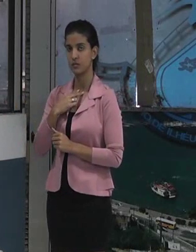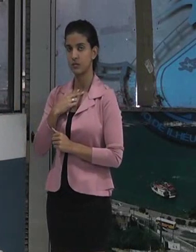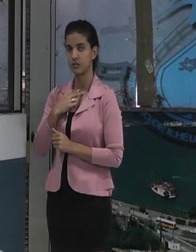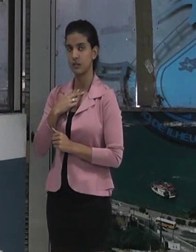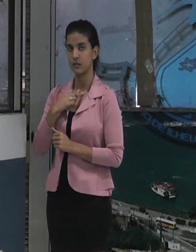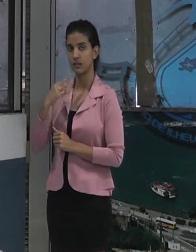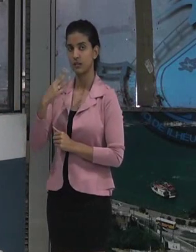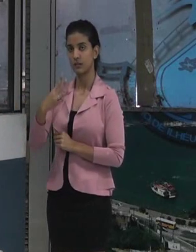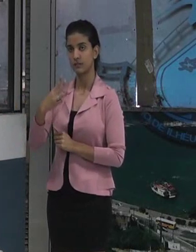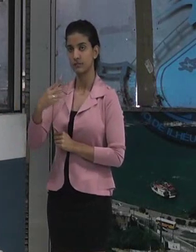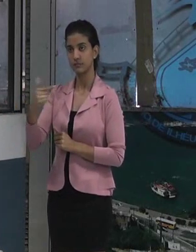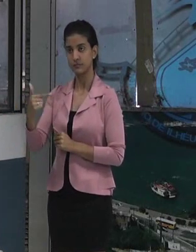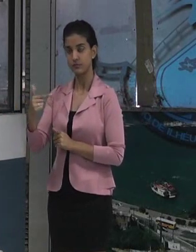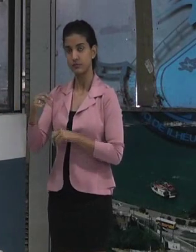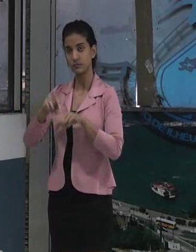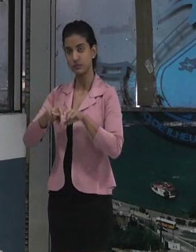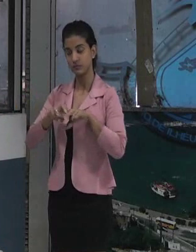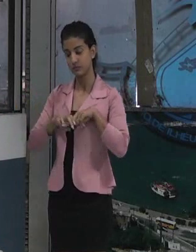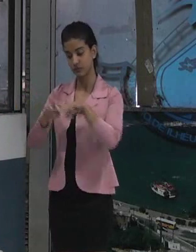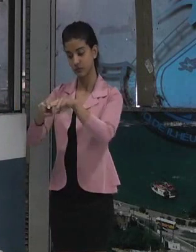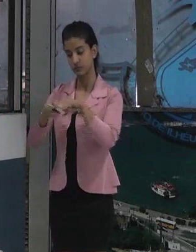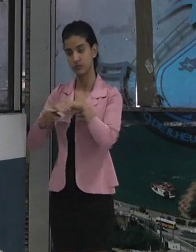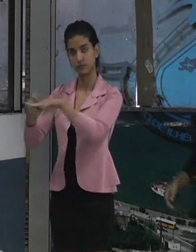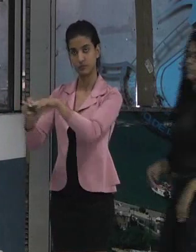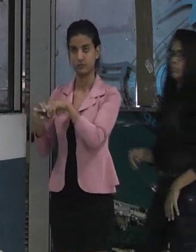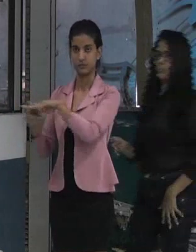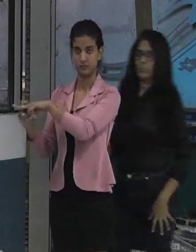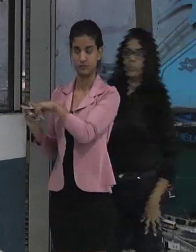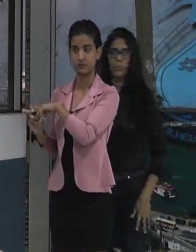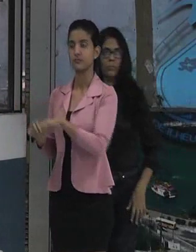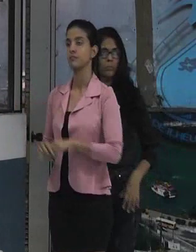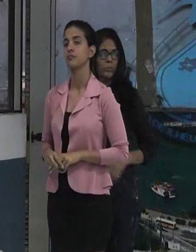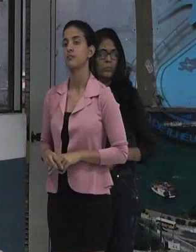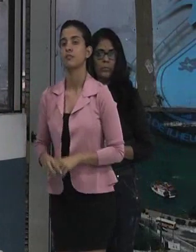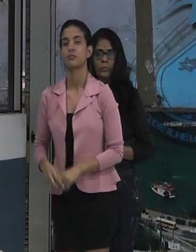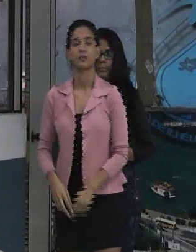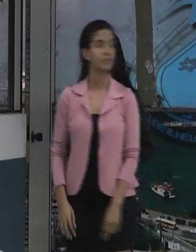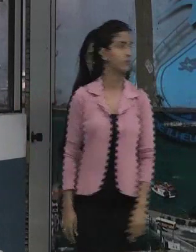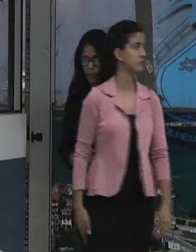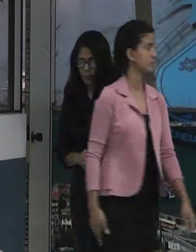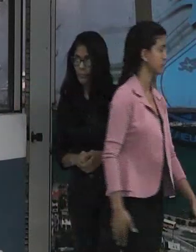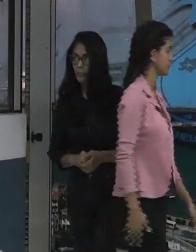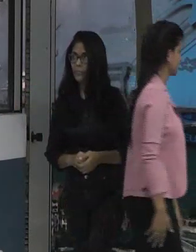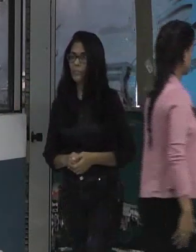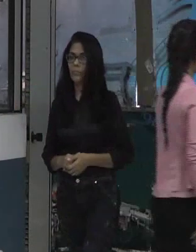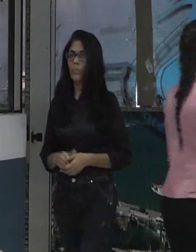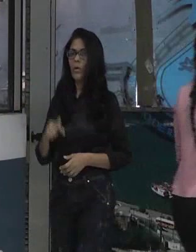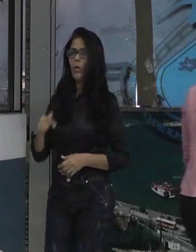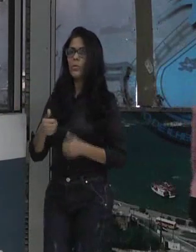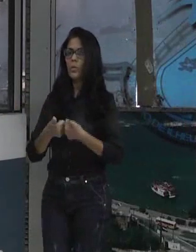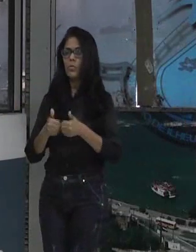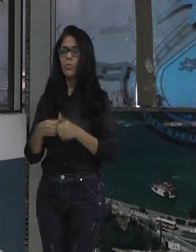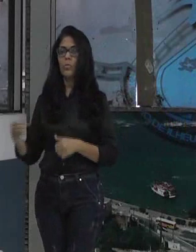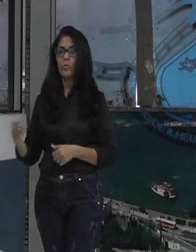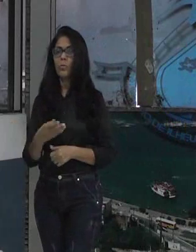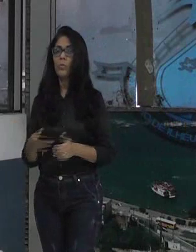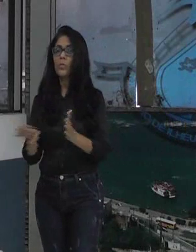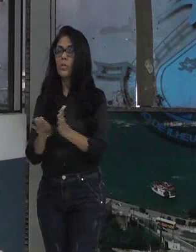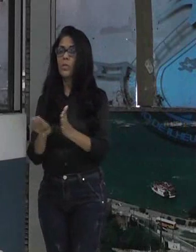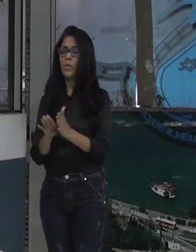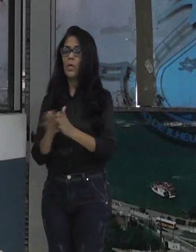cadeiras. Os 7 ônibus novos, por exemplo, da São Miguel, que chegaram e estão rodando sem cobrador, todos